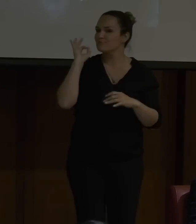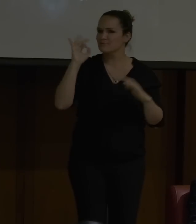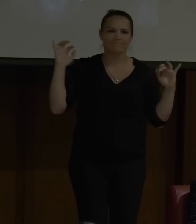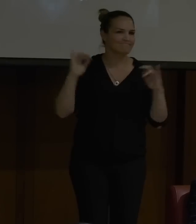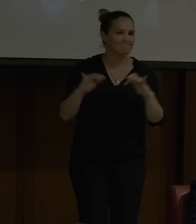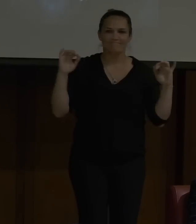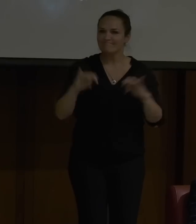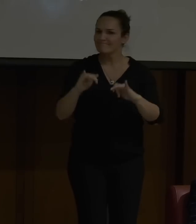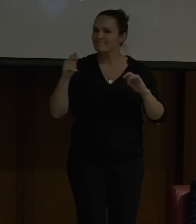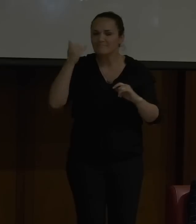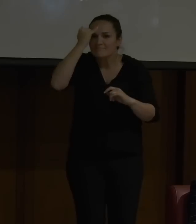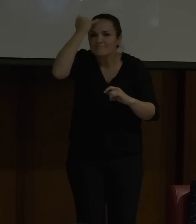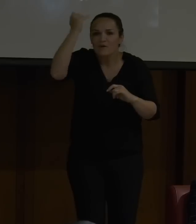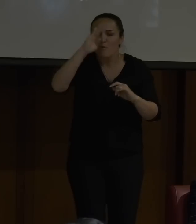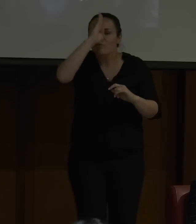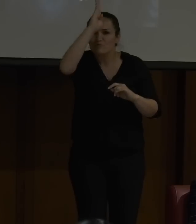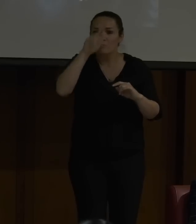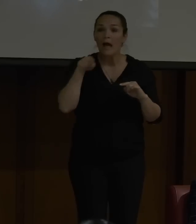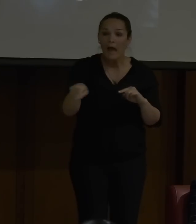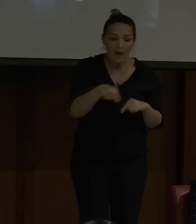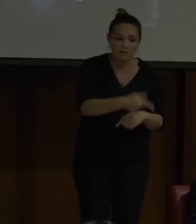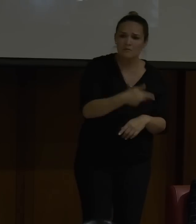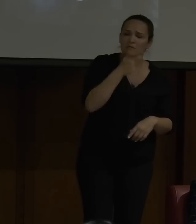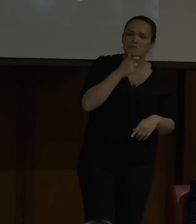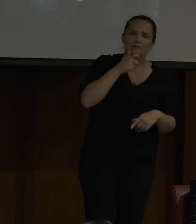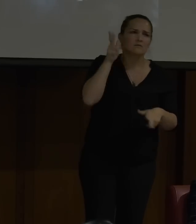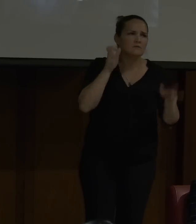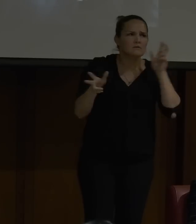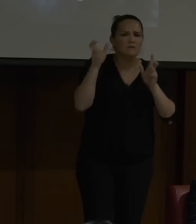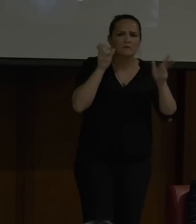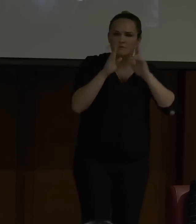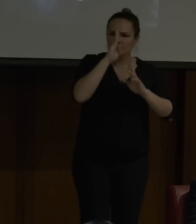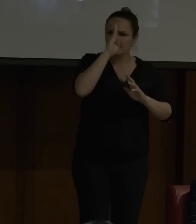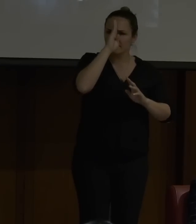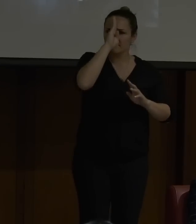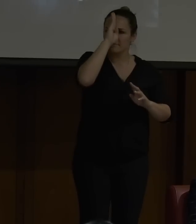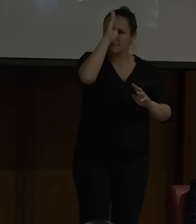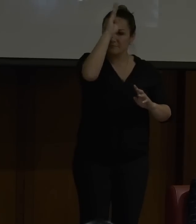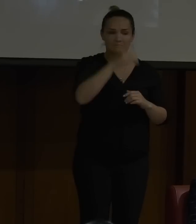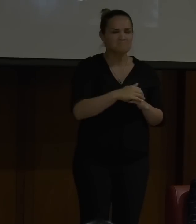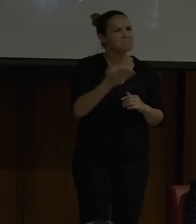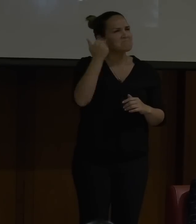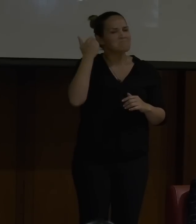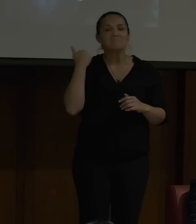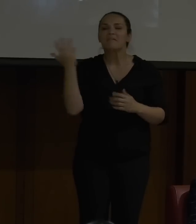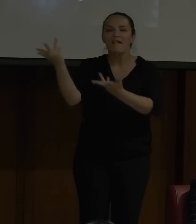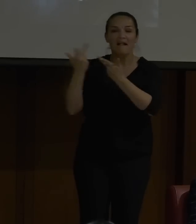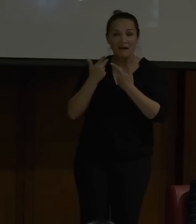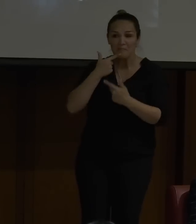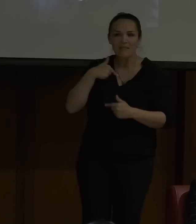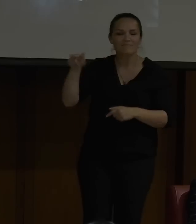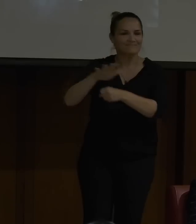todos los músicos que estaban en la región. Y Leandro todo eso lo iba captando. Dice que una vez en una parranda escuchó a